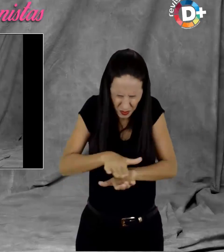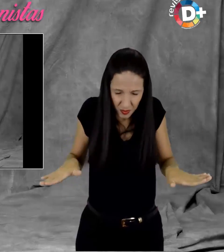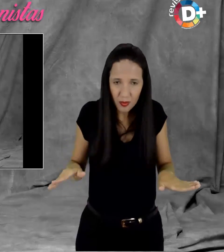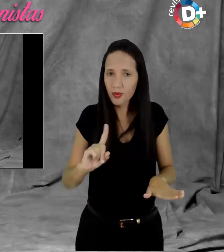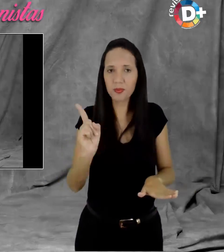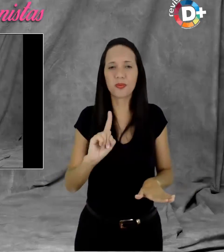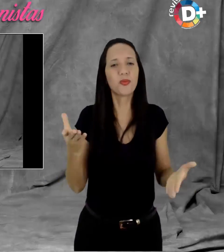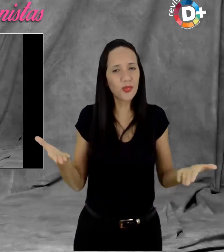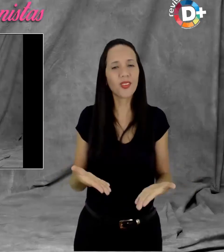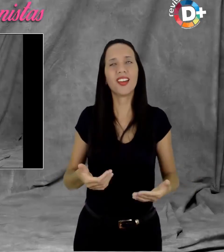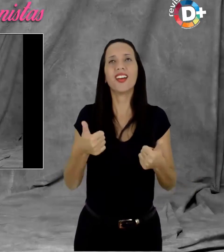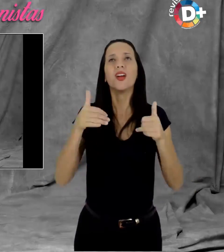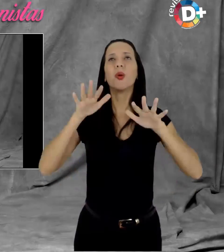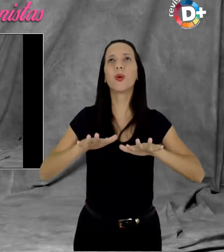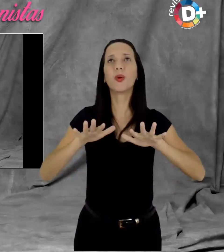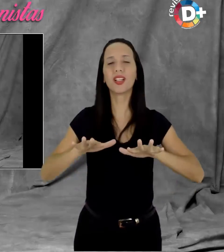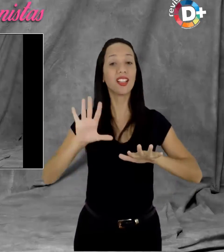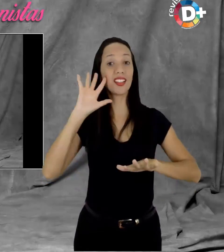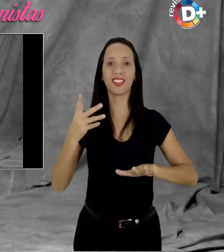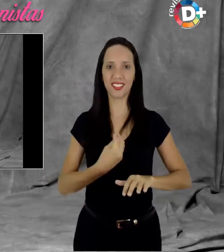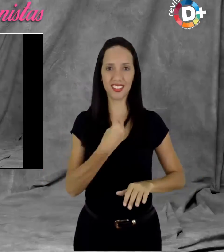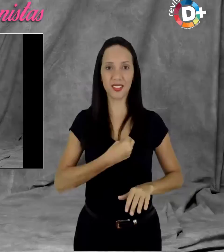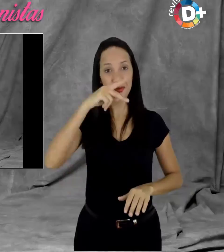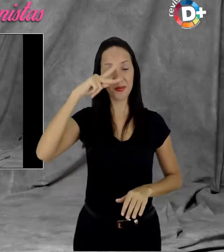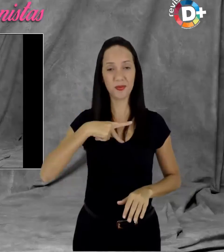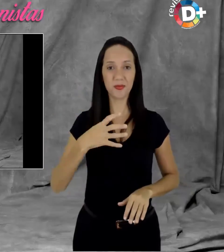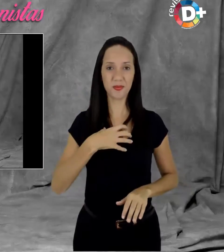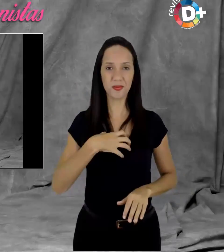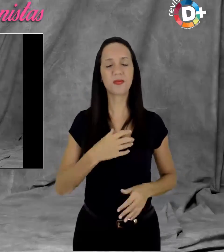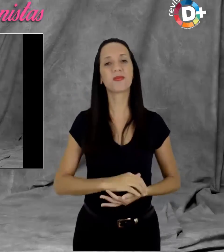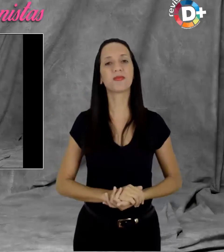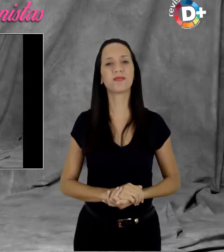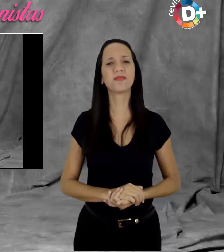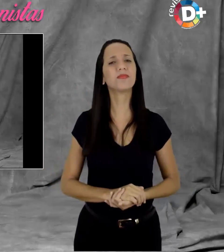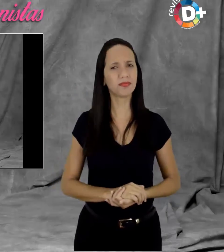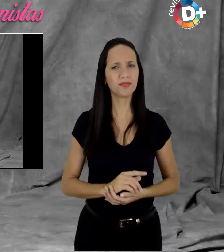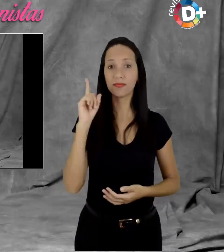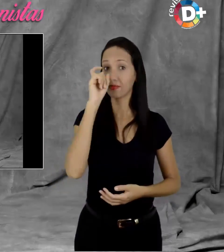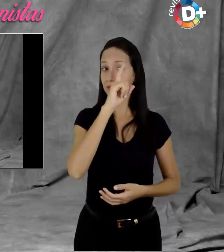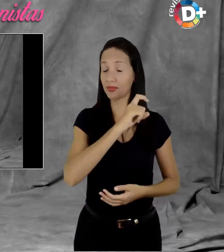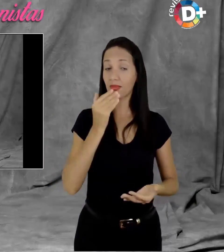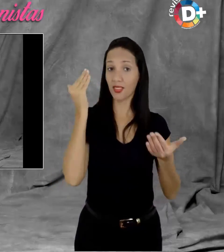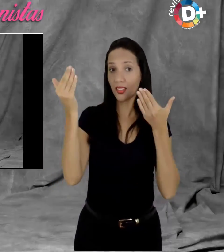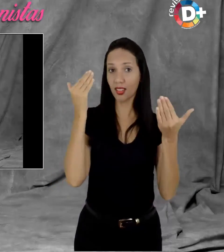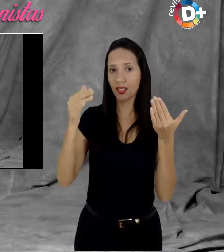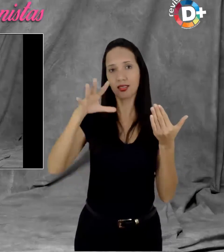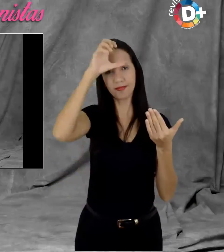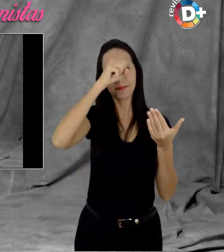está tudo bem resolvido para mim. O quadro psicológico mais comum apresentado por pessoas que